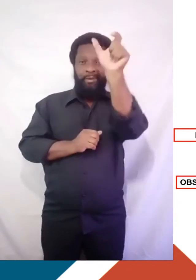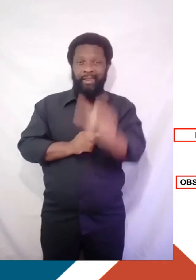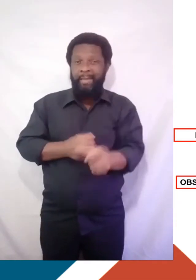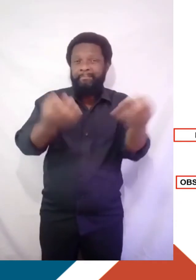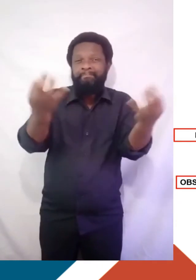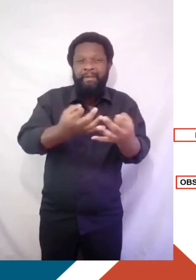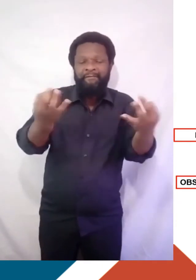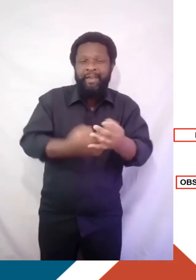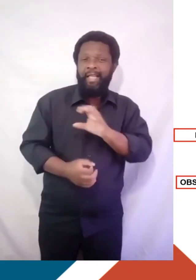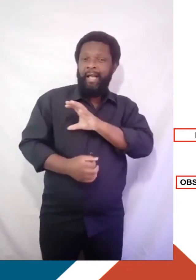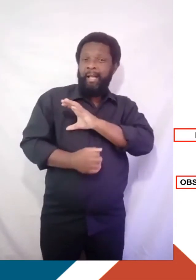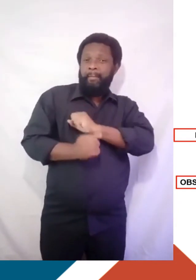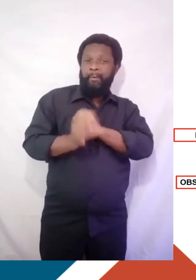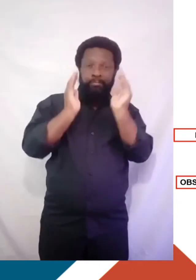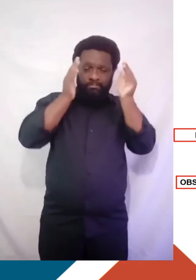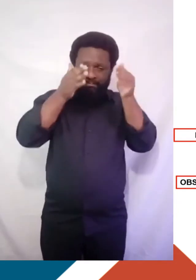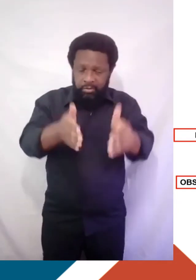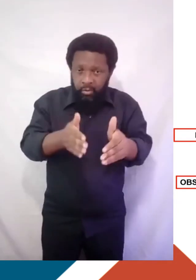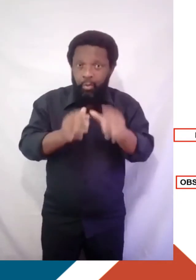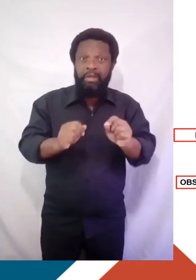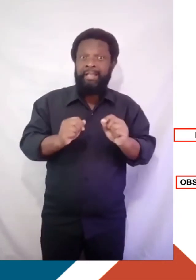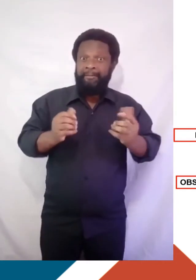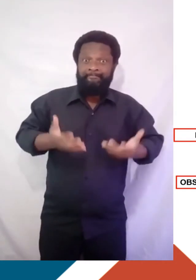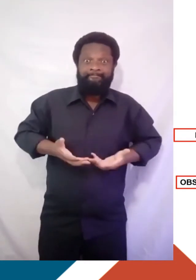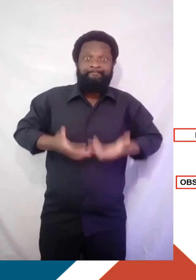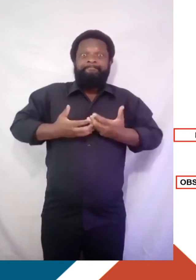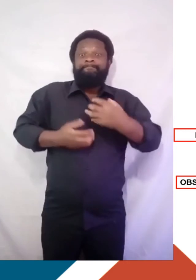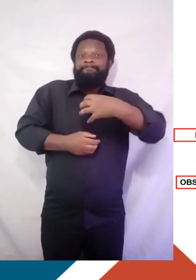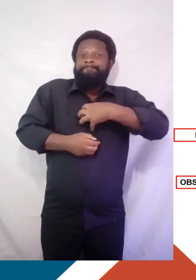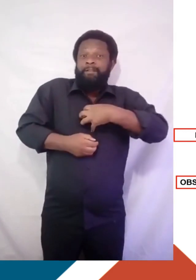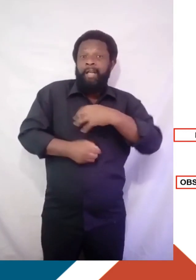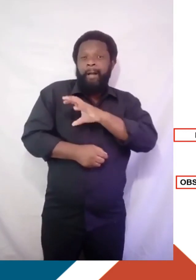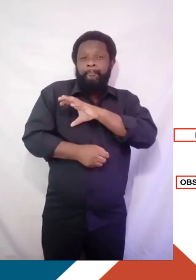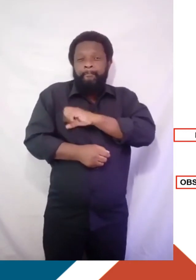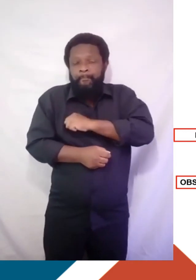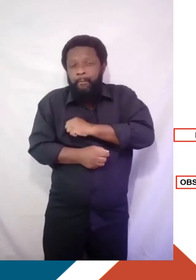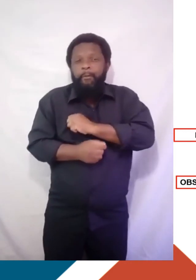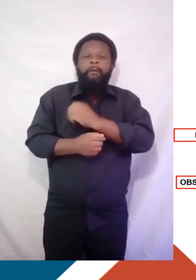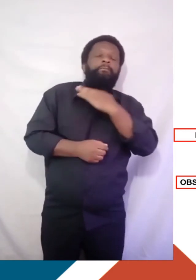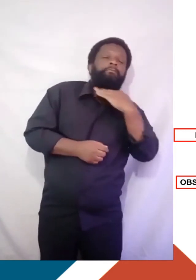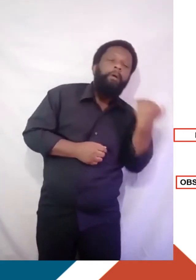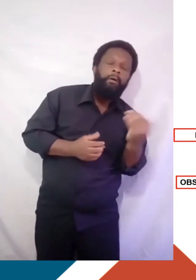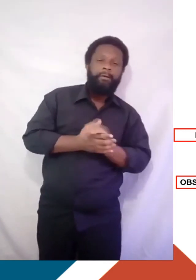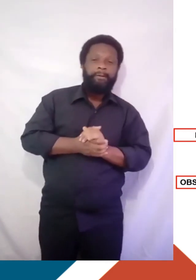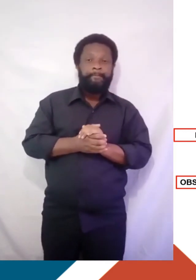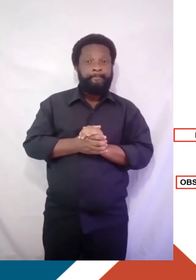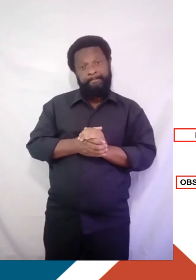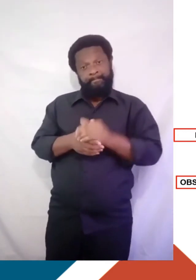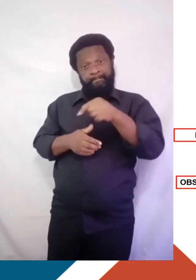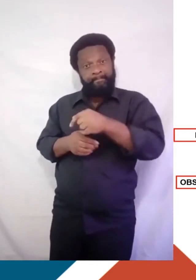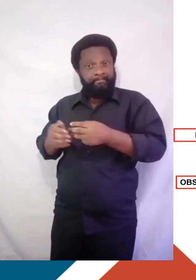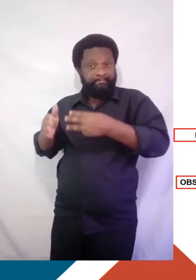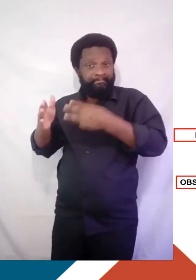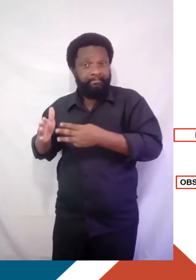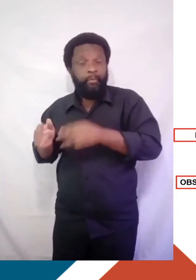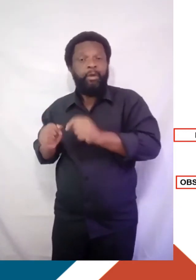amor, enfocando de forma exagerada as temáticas sentimentais, o amor, a paixão, a morte. E, por